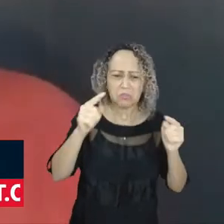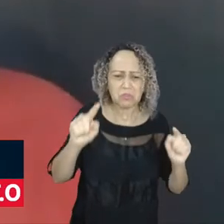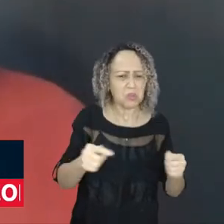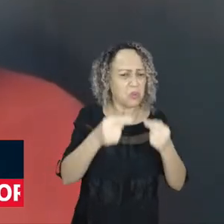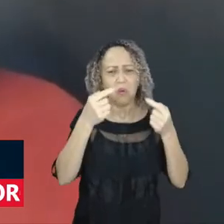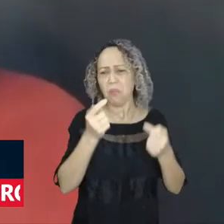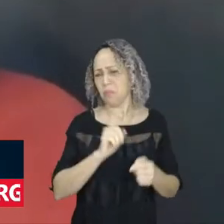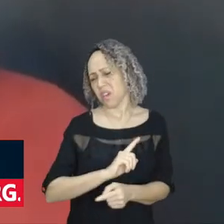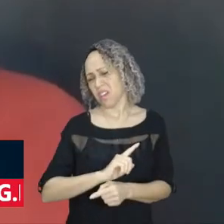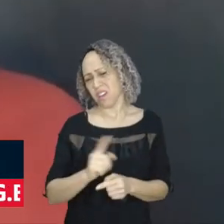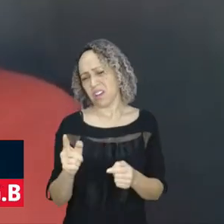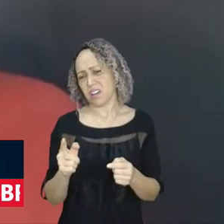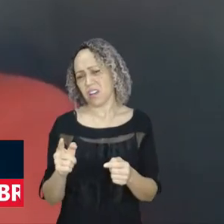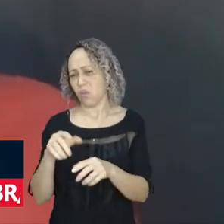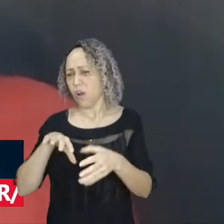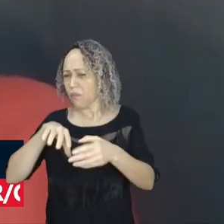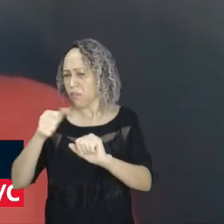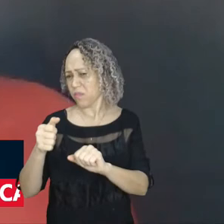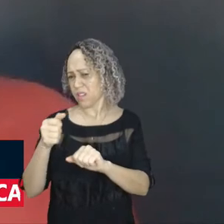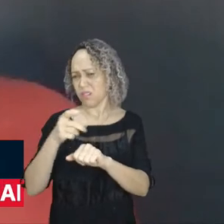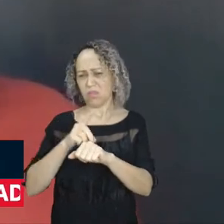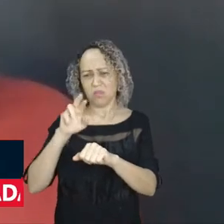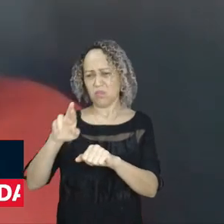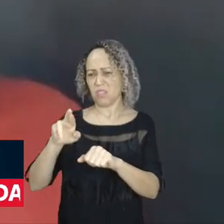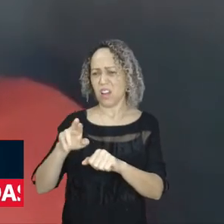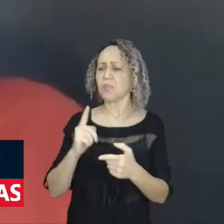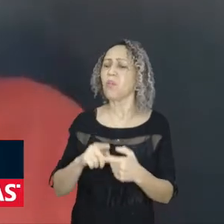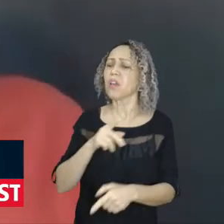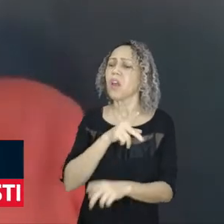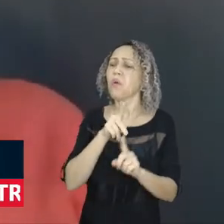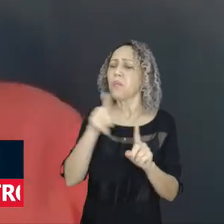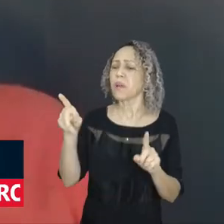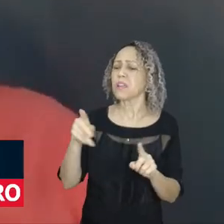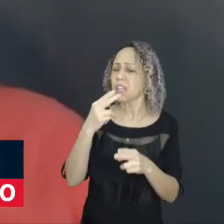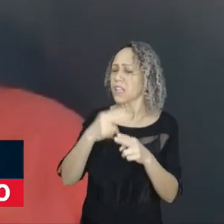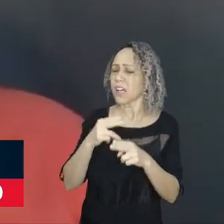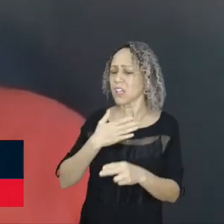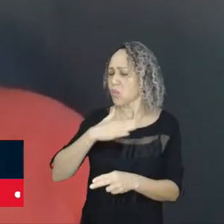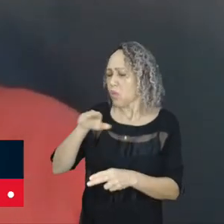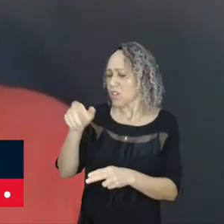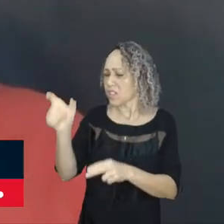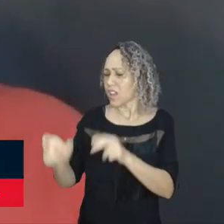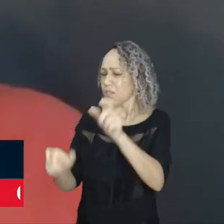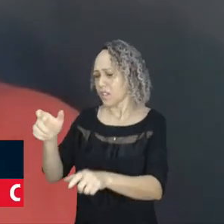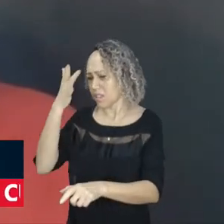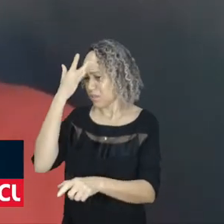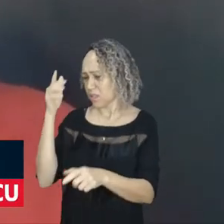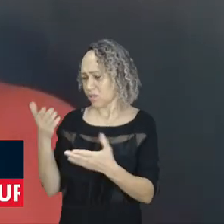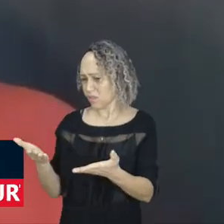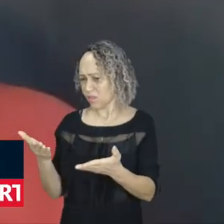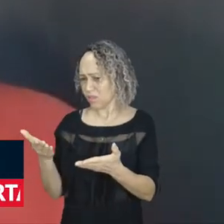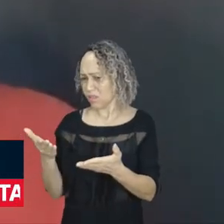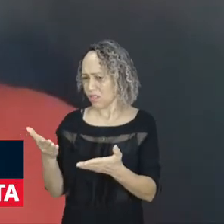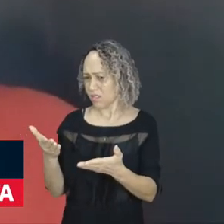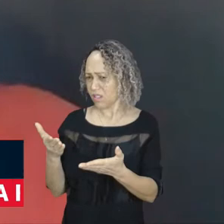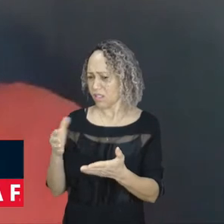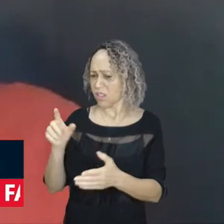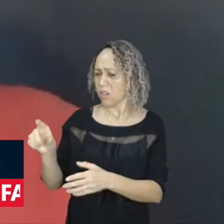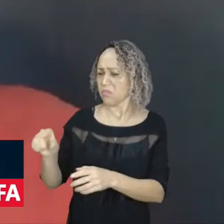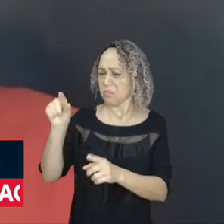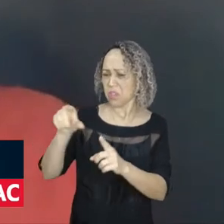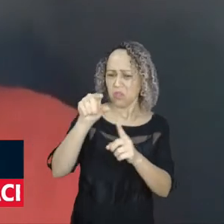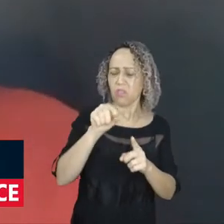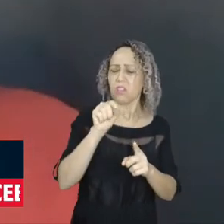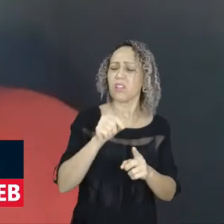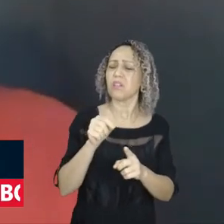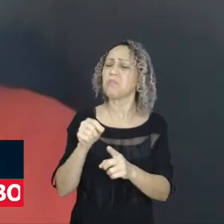mansinhas a medidas que eram insensatas. Então, um desperdício gigantesco está ocorrendo por parte da atual administração